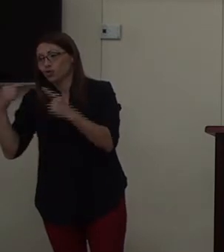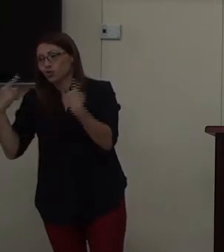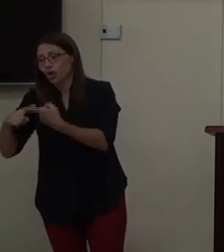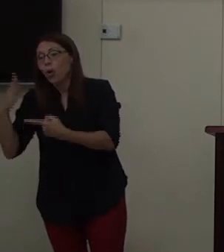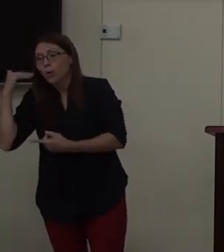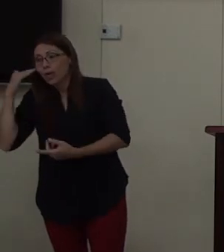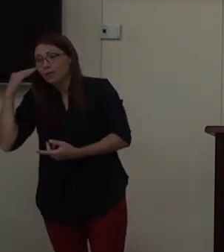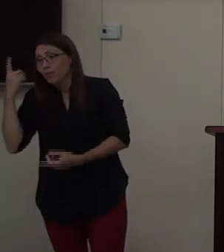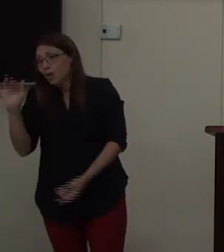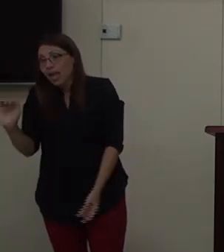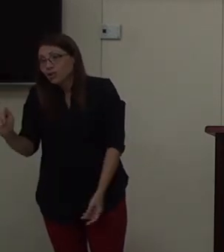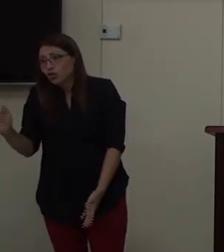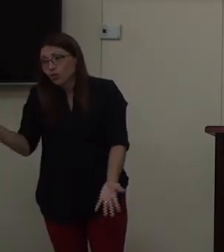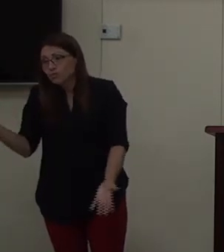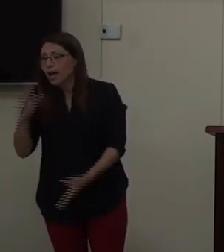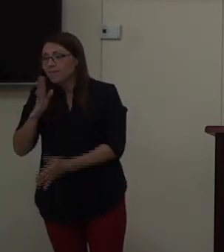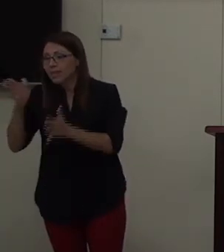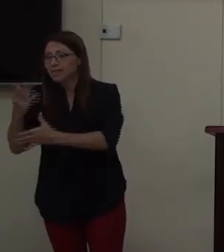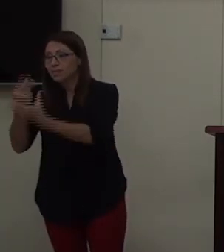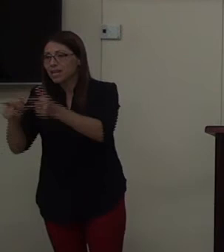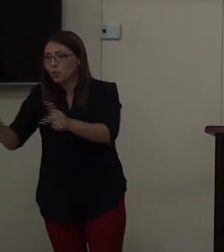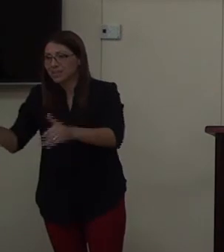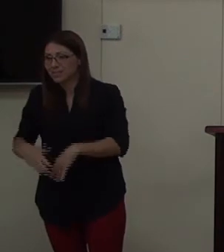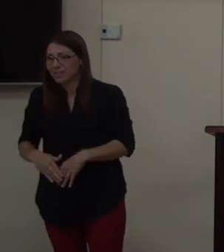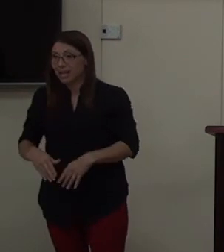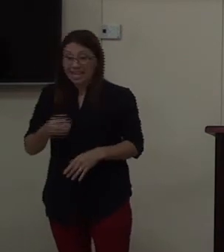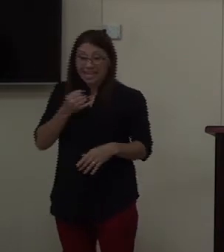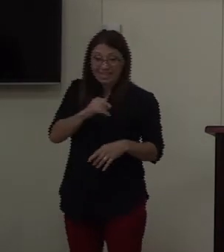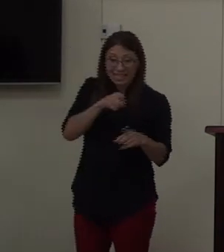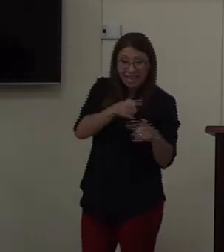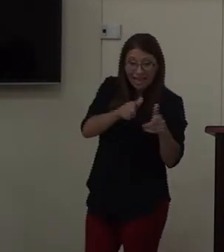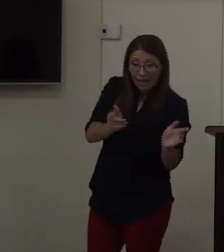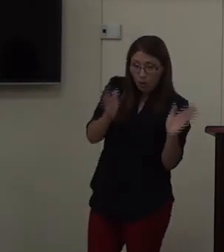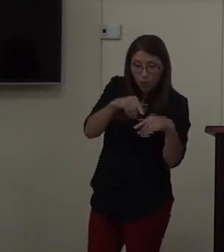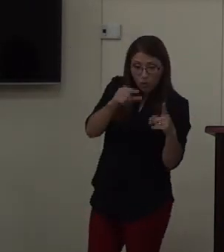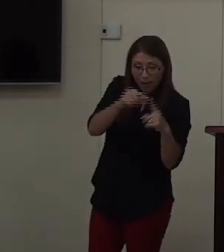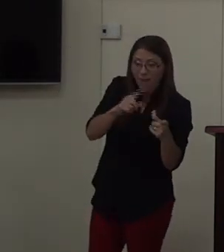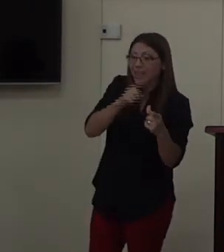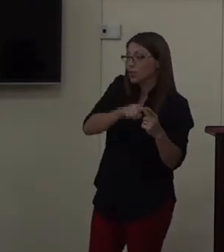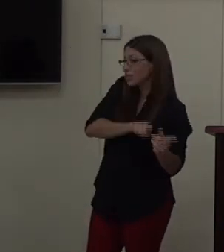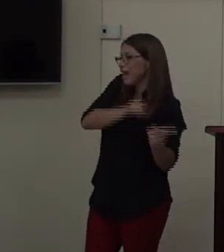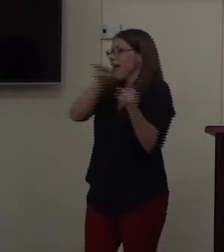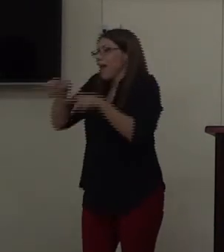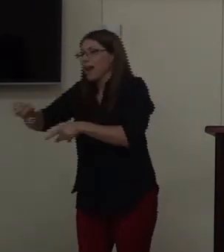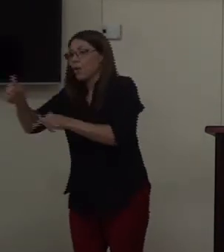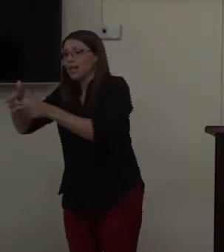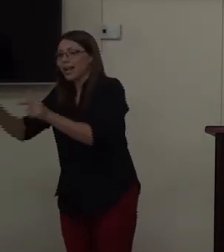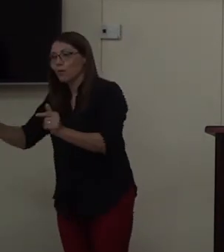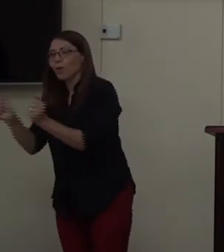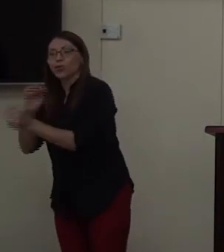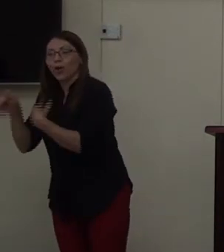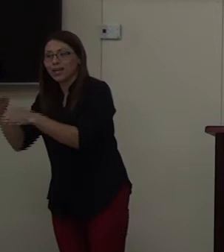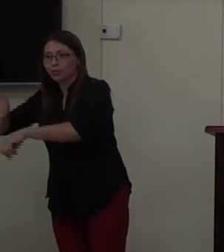porque esos son hablantes bilingües, y ante la carencia de una palabra en esta lengua, vamos a la otra lengua con toda naturalidad.